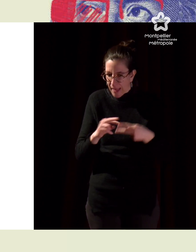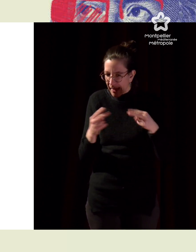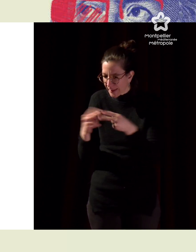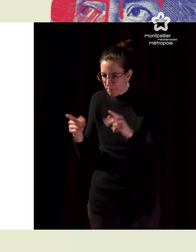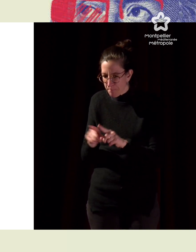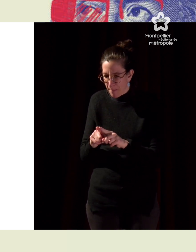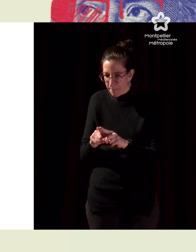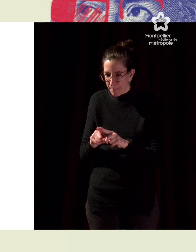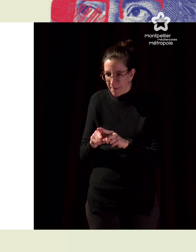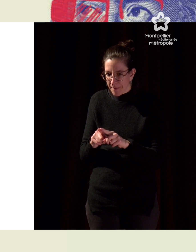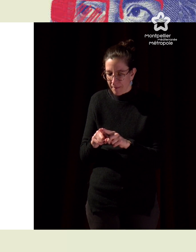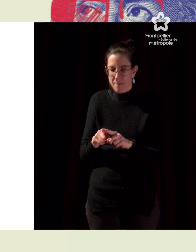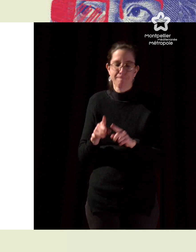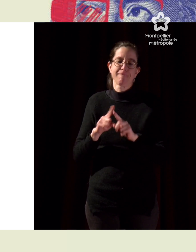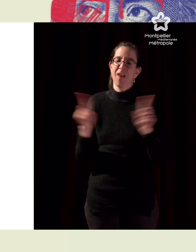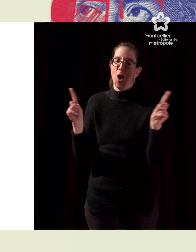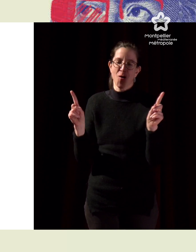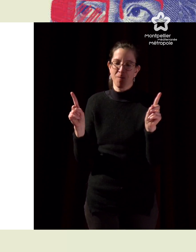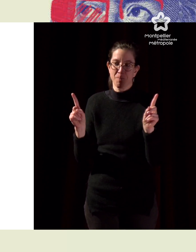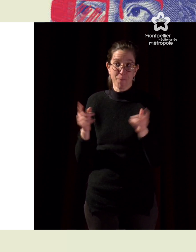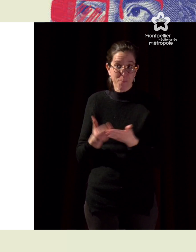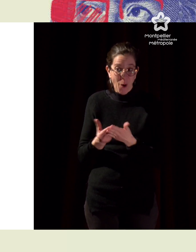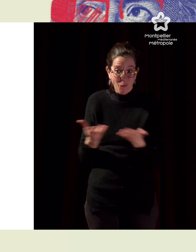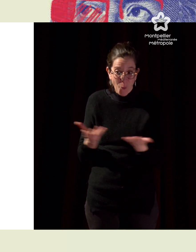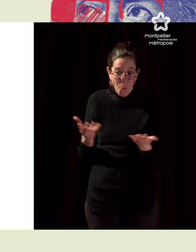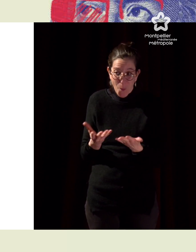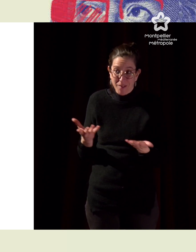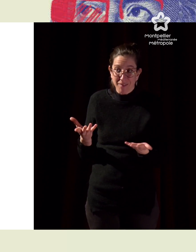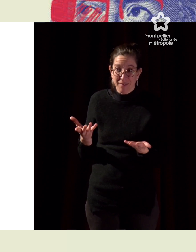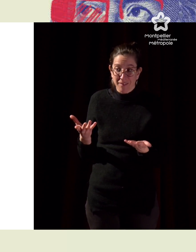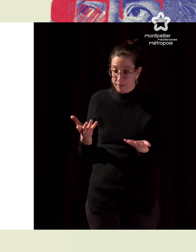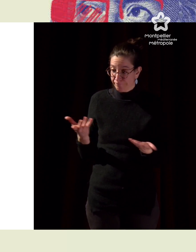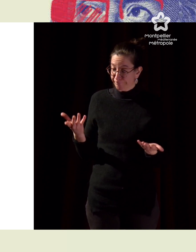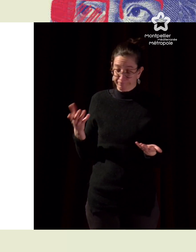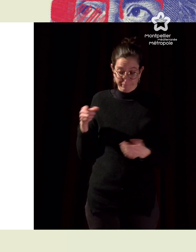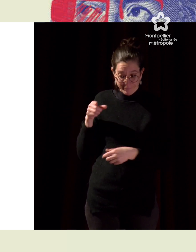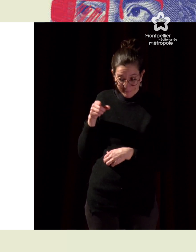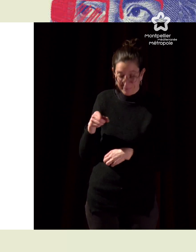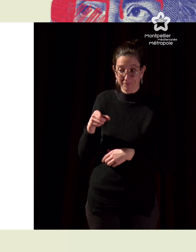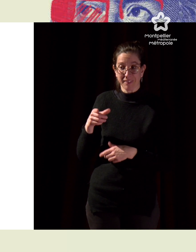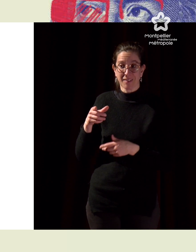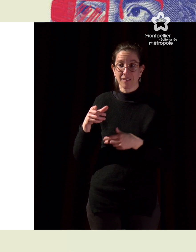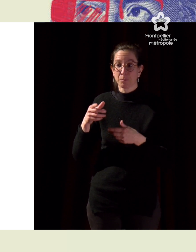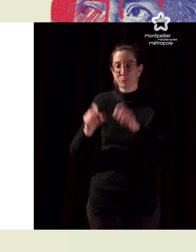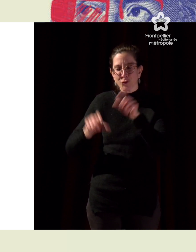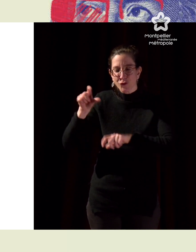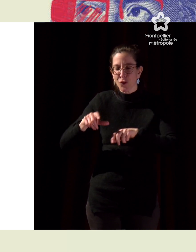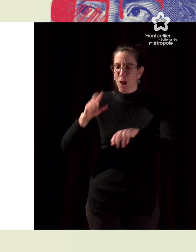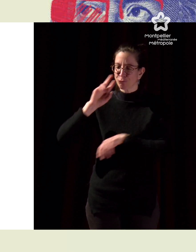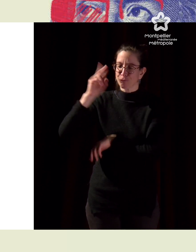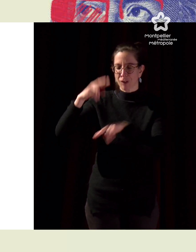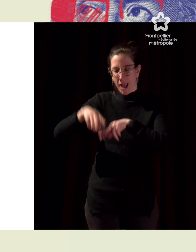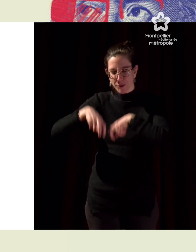voilà. Et on a vu que c'était différent et qu'en fait, effectivement, c'était différent parce que l'ADN des agriculteurs